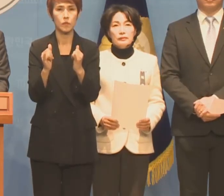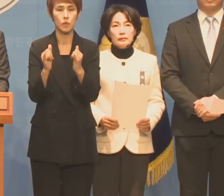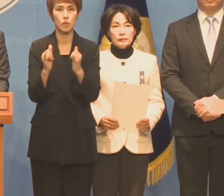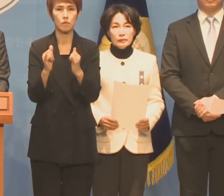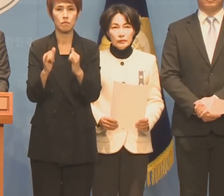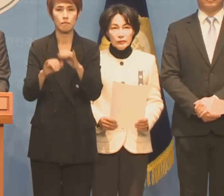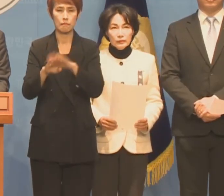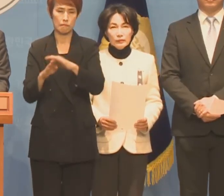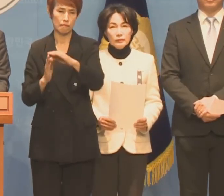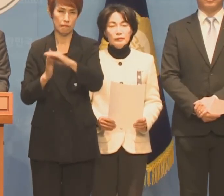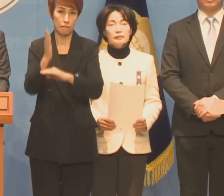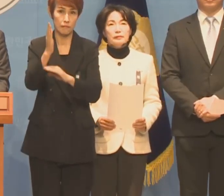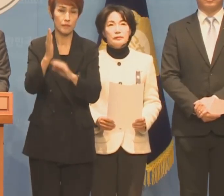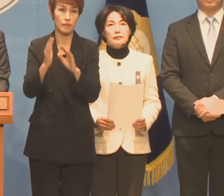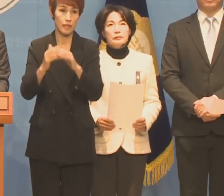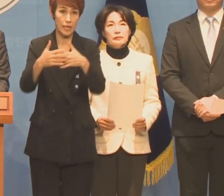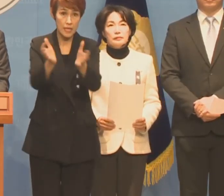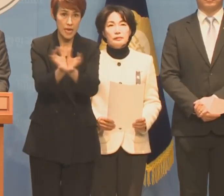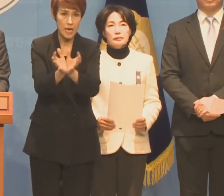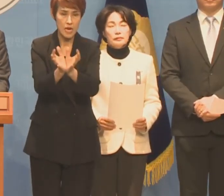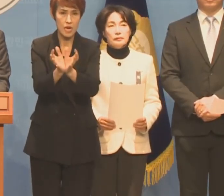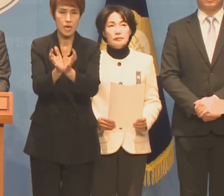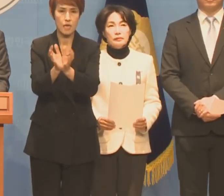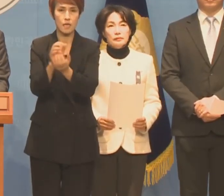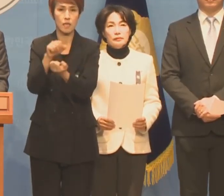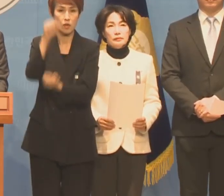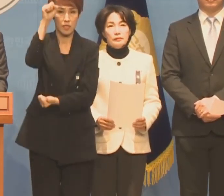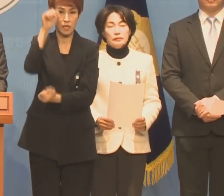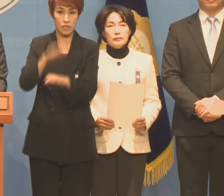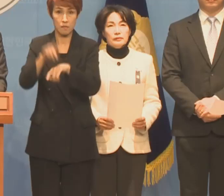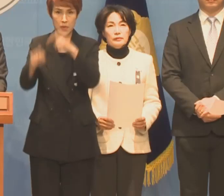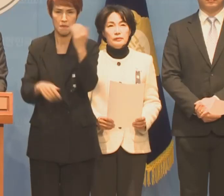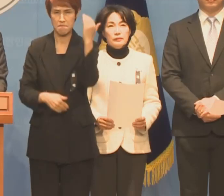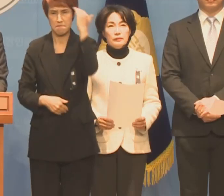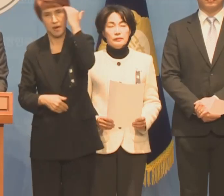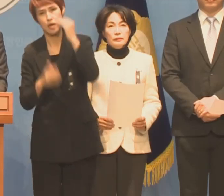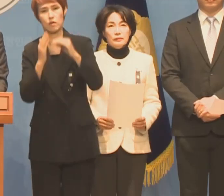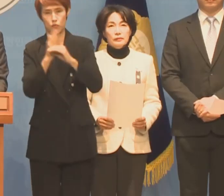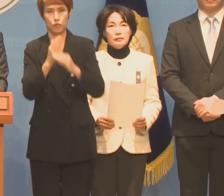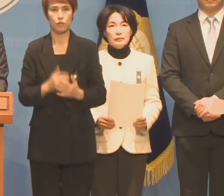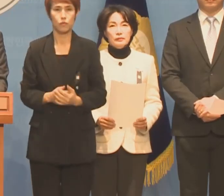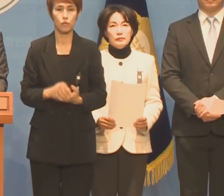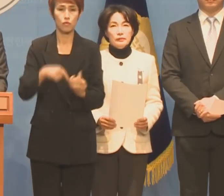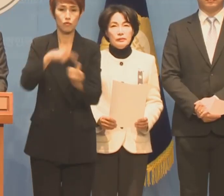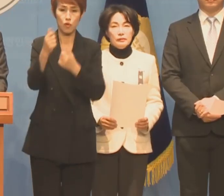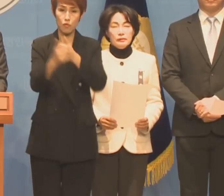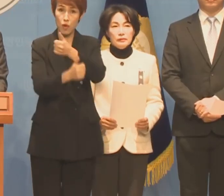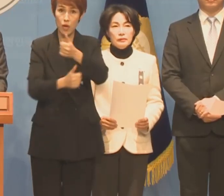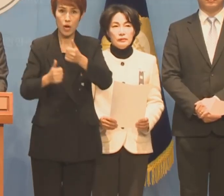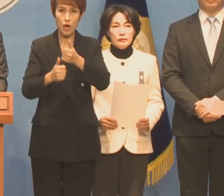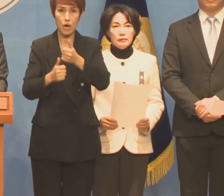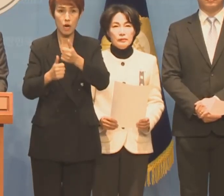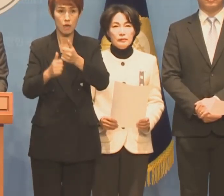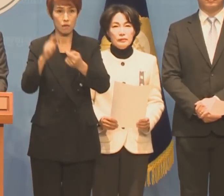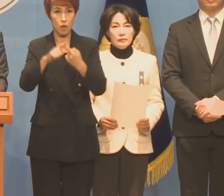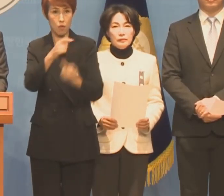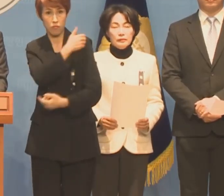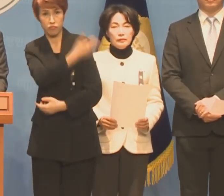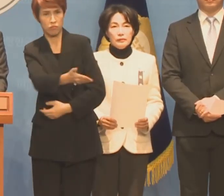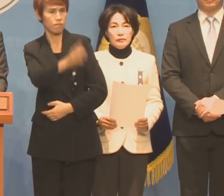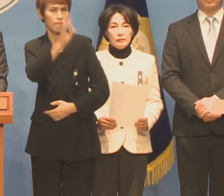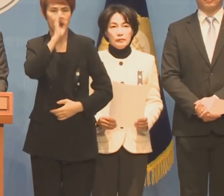극우단체에서 이 집행을 방해하고 있는 상황에서 결코 운영위원회가 이를 좌시할 수